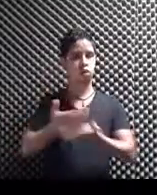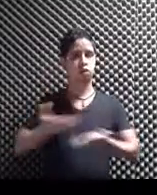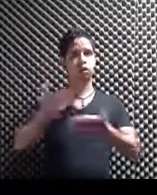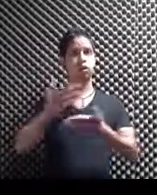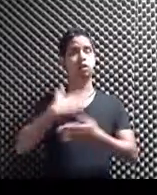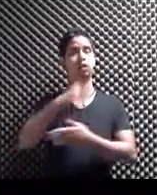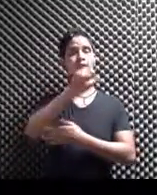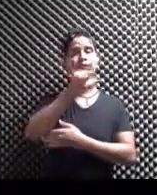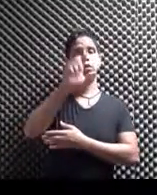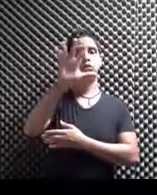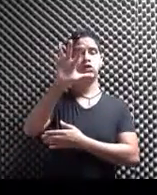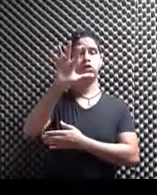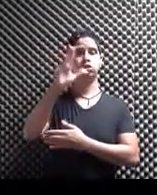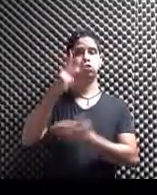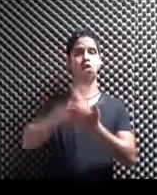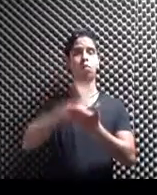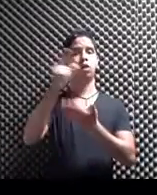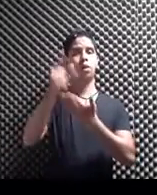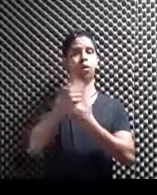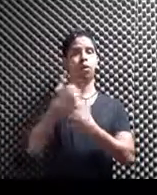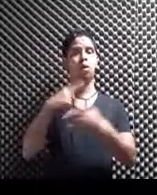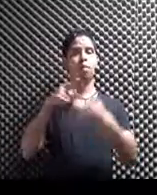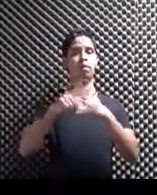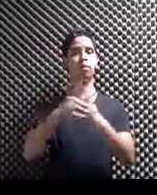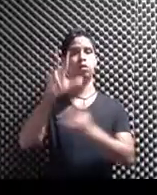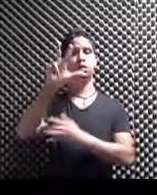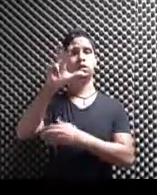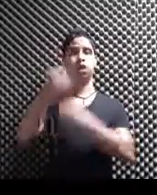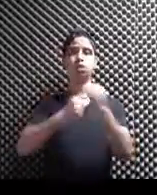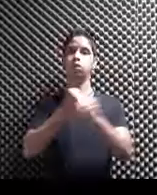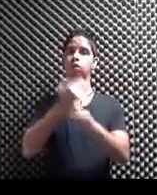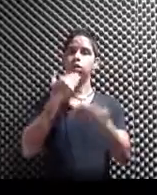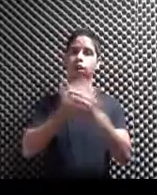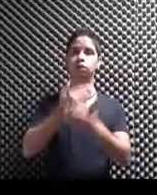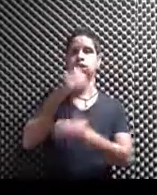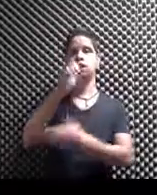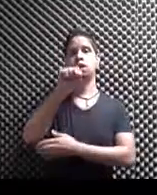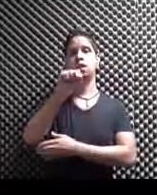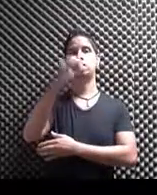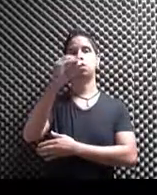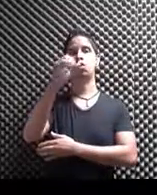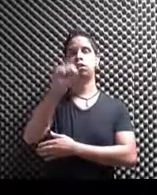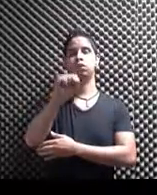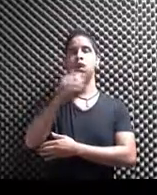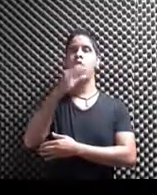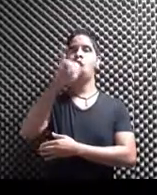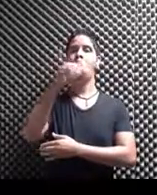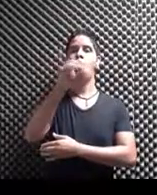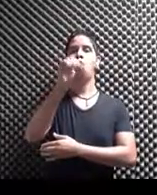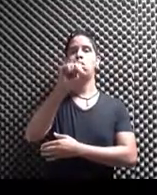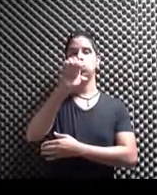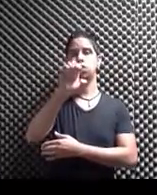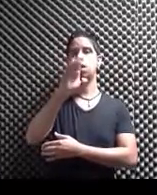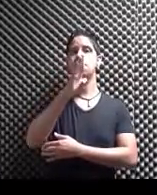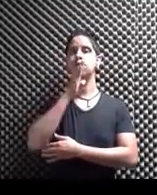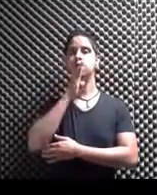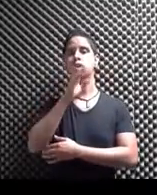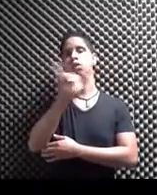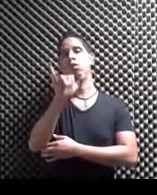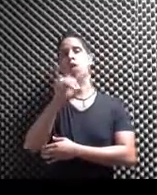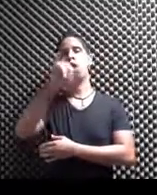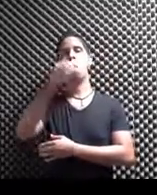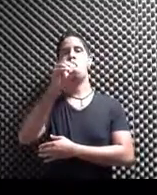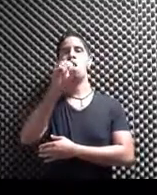programas porque ya estamos empezando el tercer año exacto gracias a servicios orientados al sordo a José Bertrán bueno y acá José